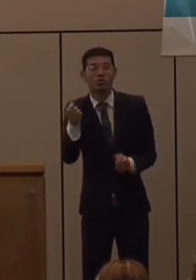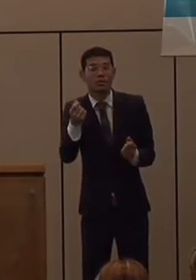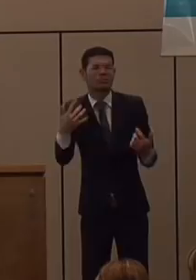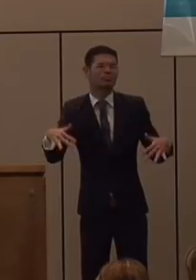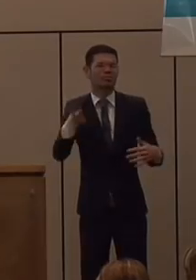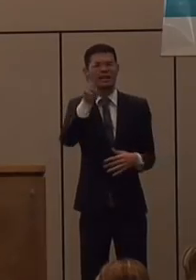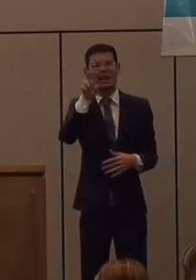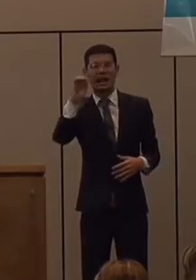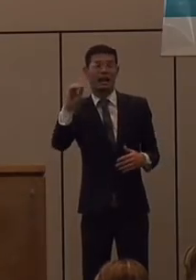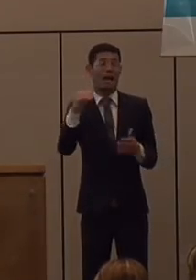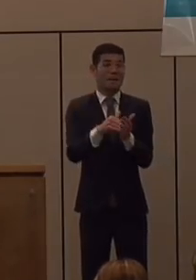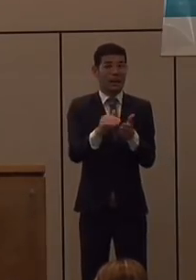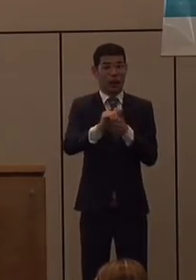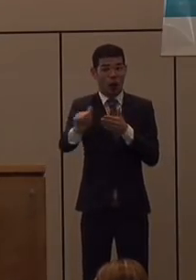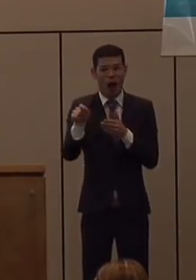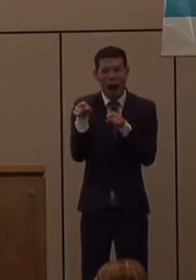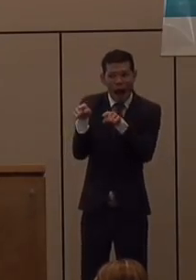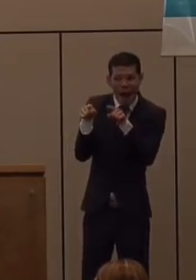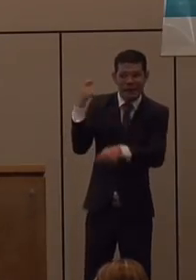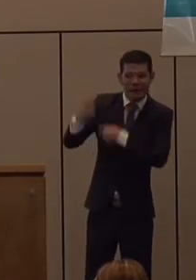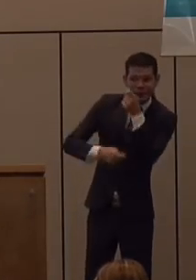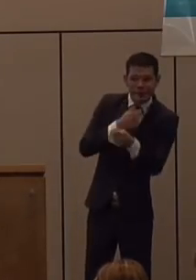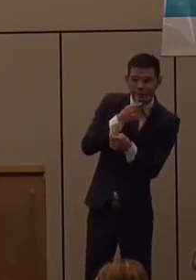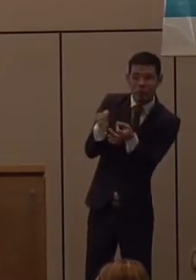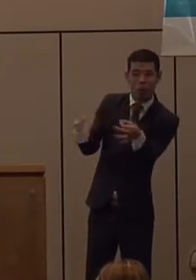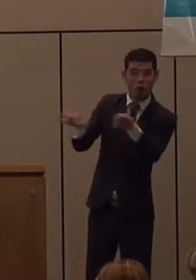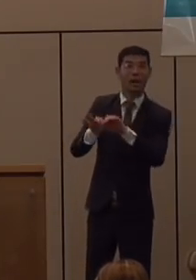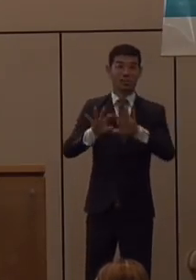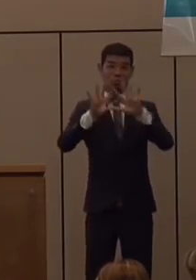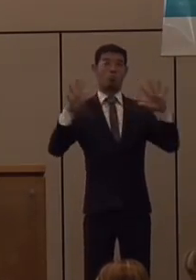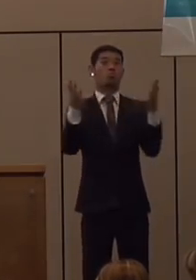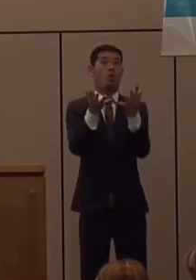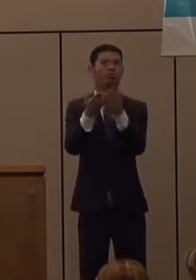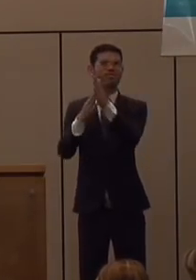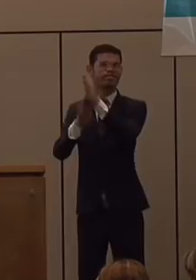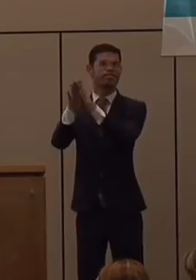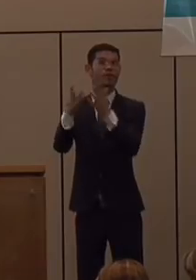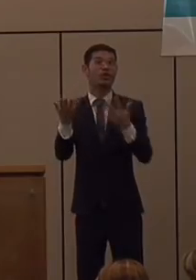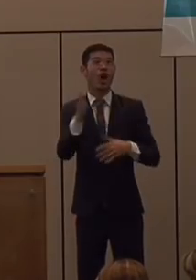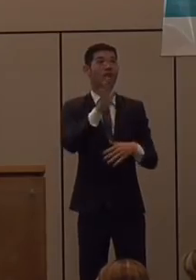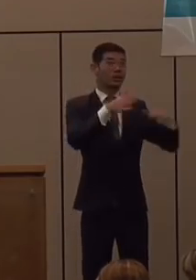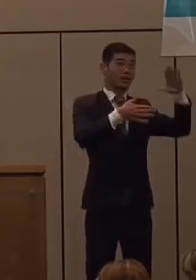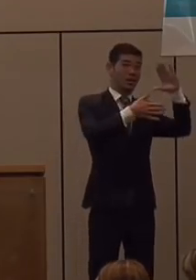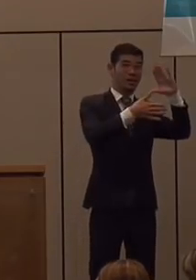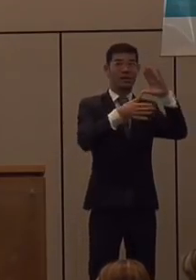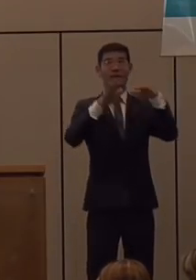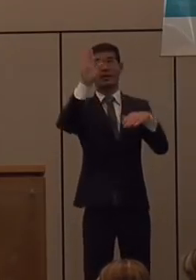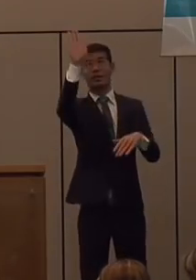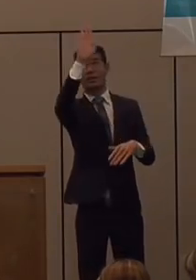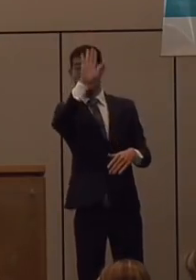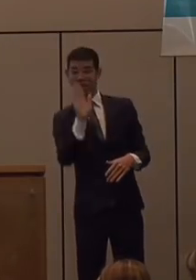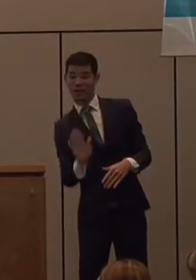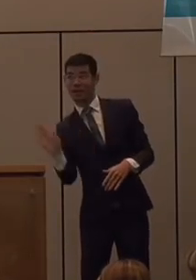muy importante donde está creciendo el mundo en asia entonces nosotros tenemos que de alguna forma insertarnos en